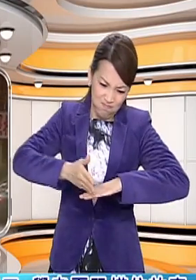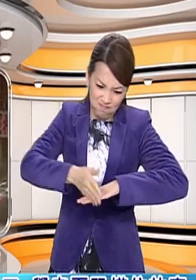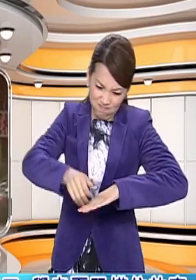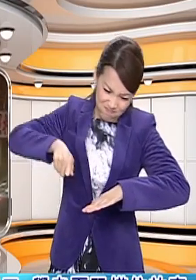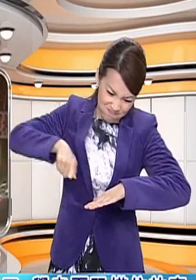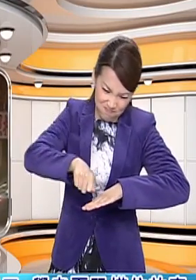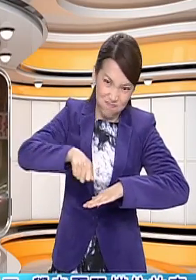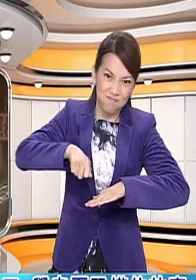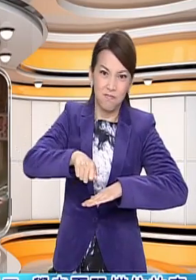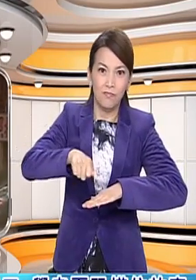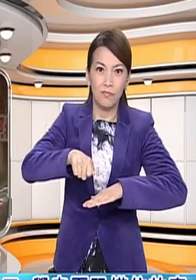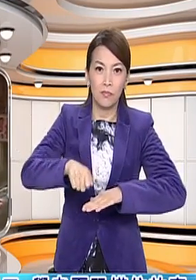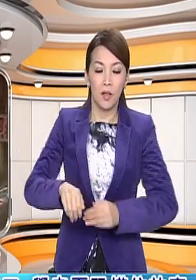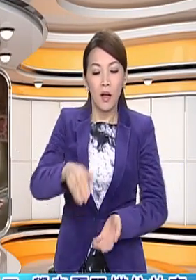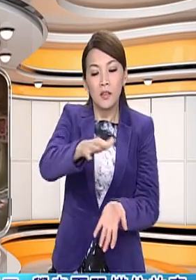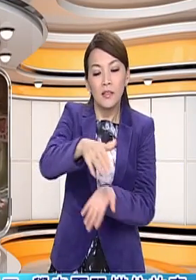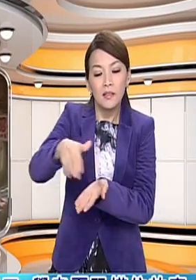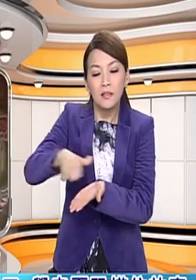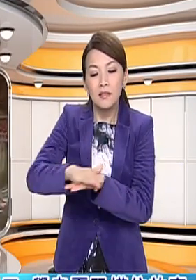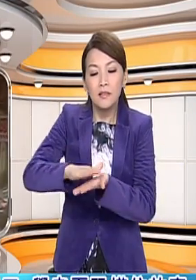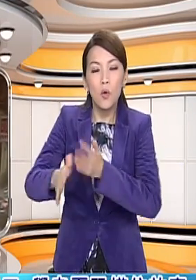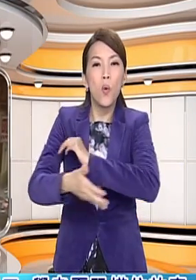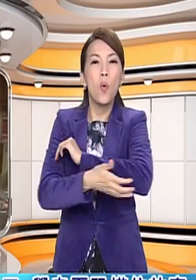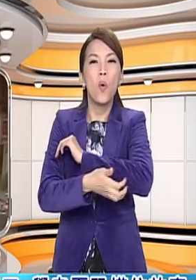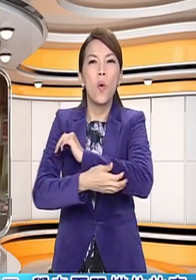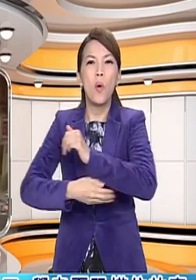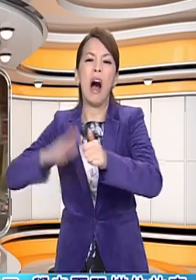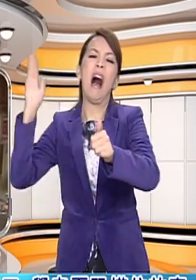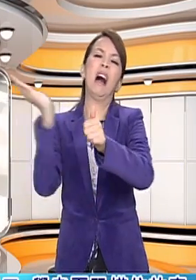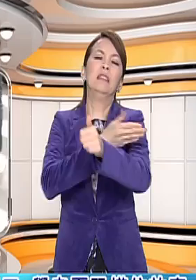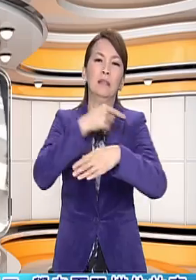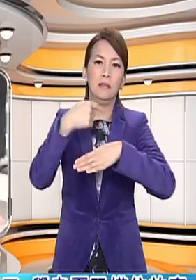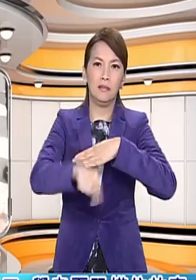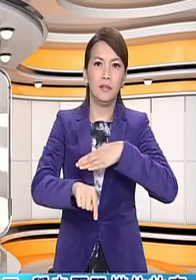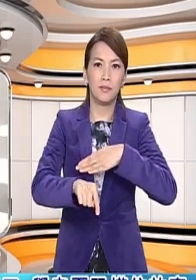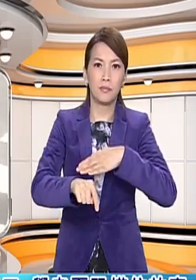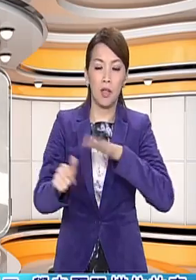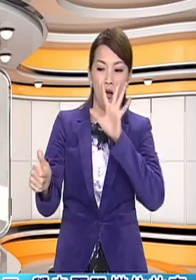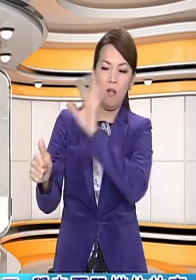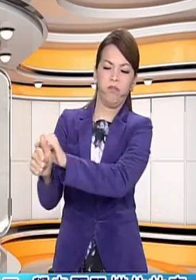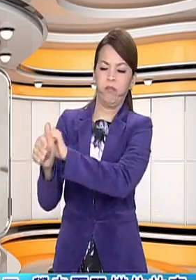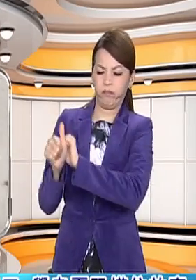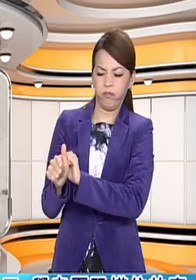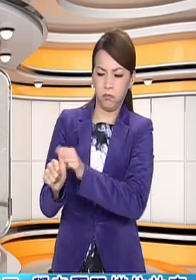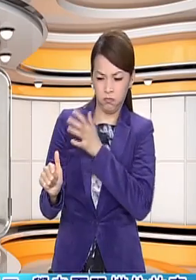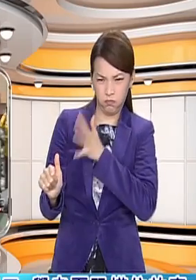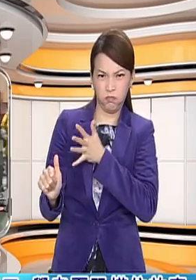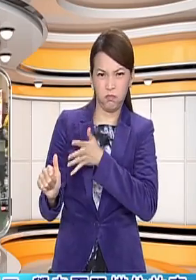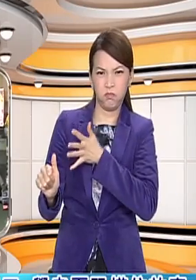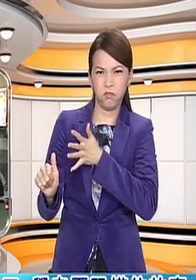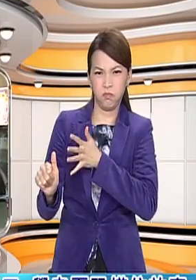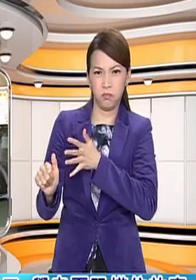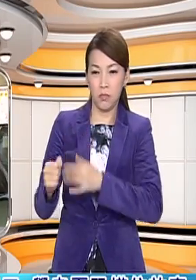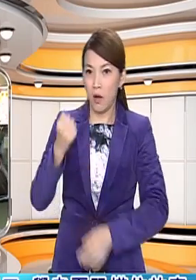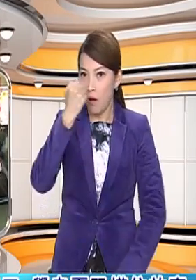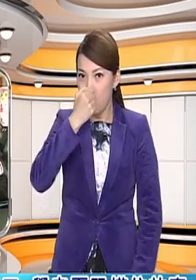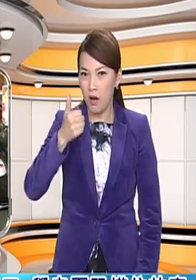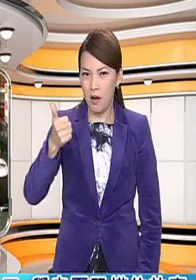砍伤环保局清洁人员。而初步了解，这名男子有忧郁症，疑似没